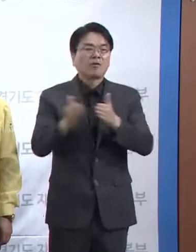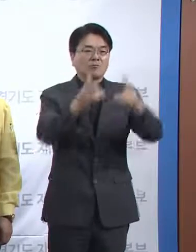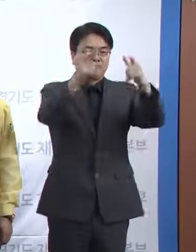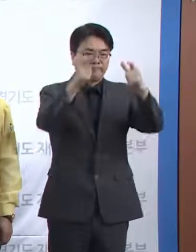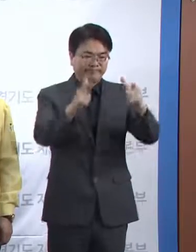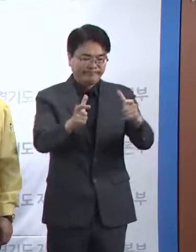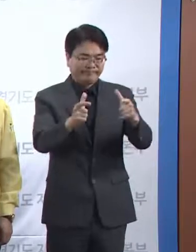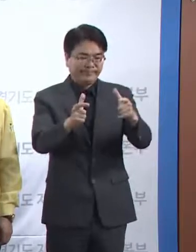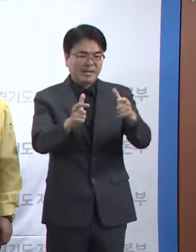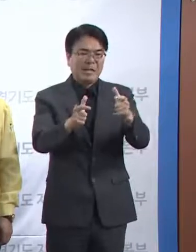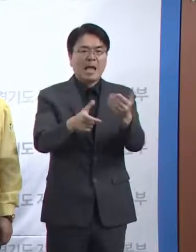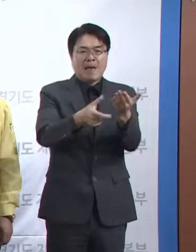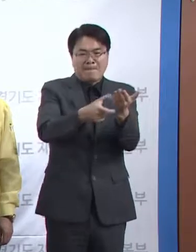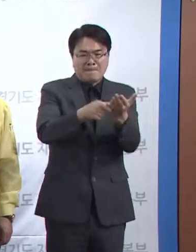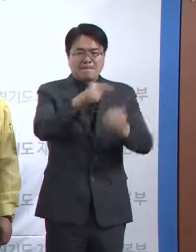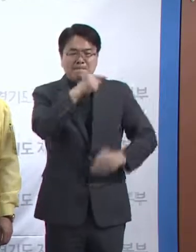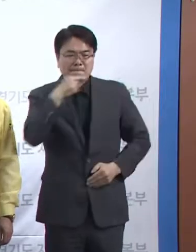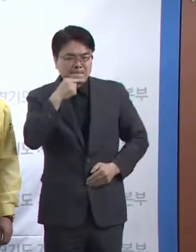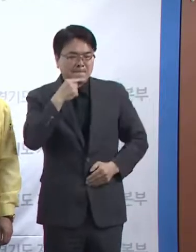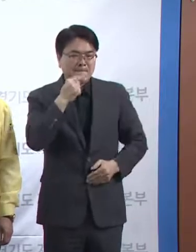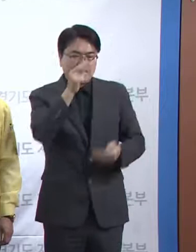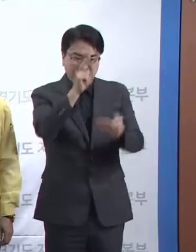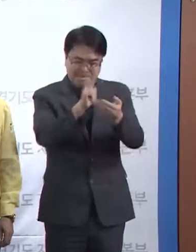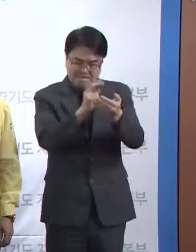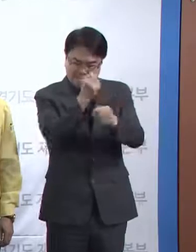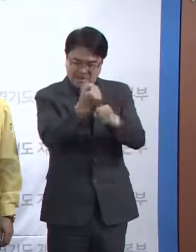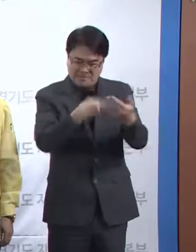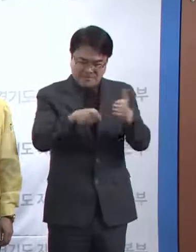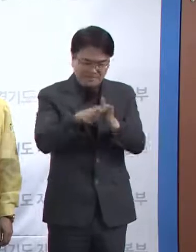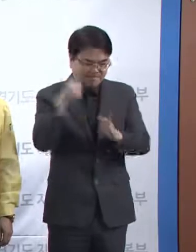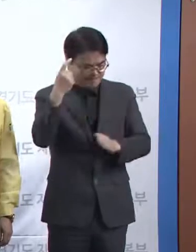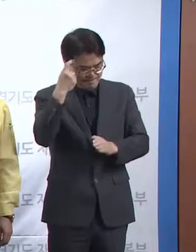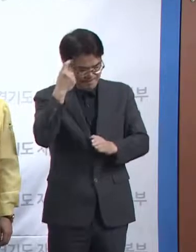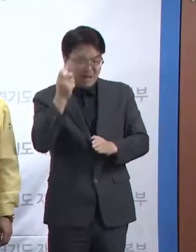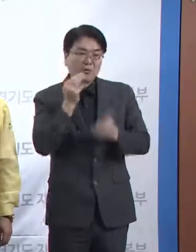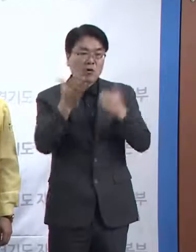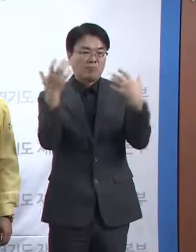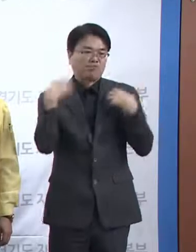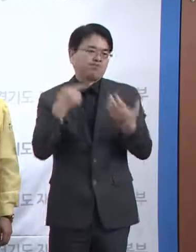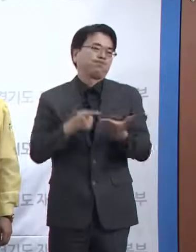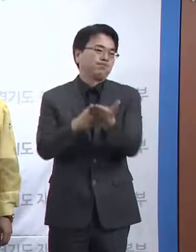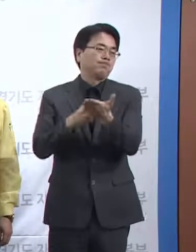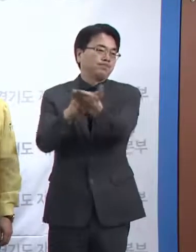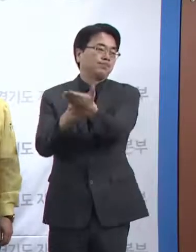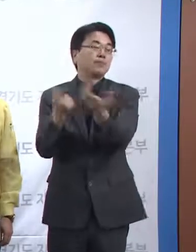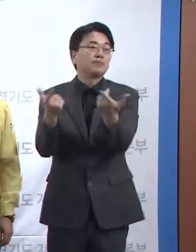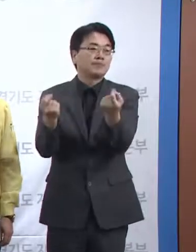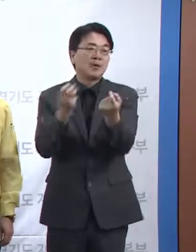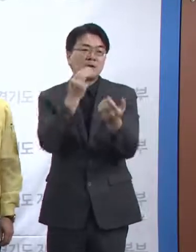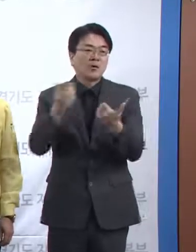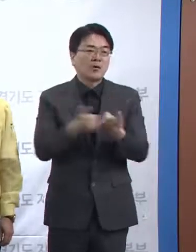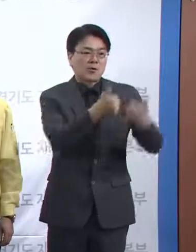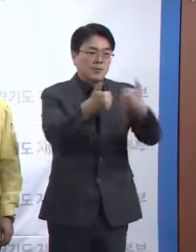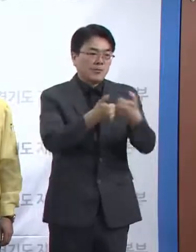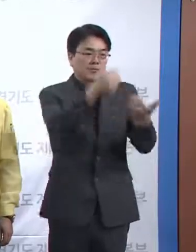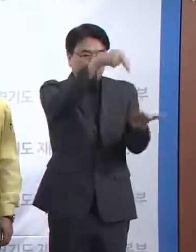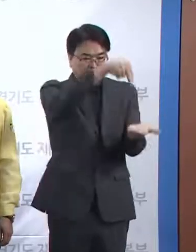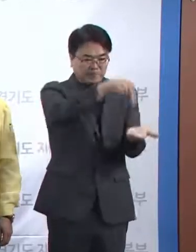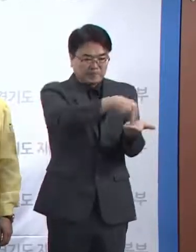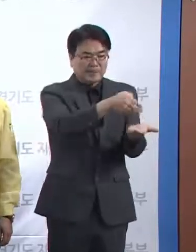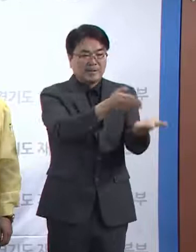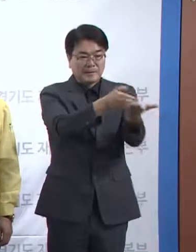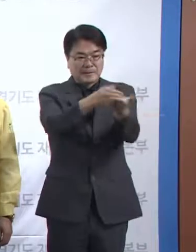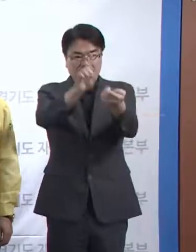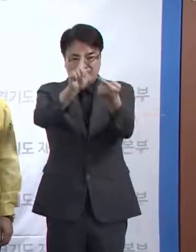지방채 발행까지 포함한 과감한 정책을 집행기관에 요구하였습니다. 이러한 경기도의회 더불어민주당 제안에